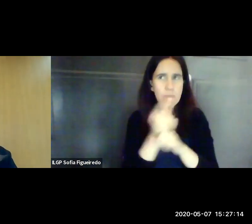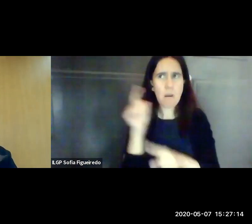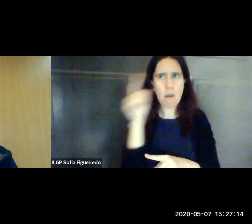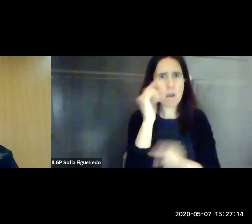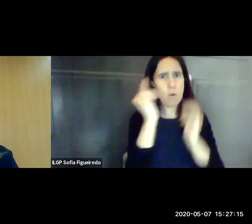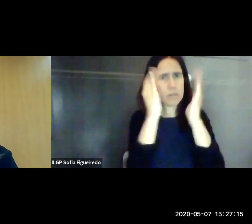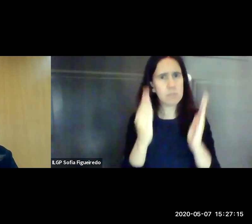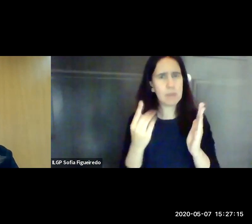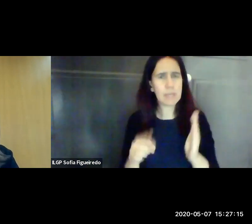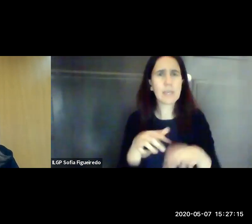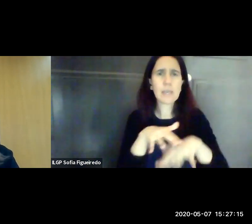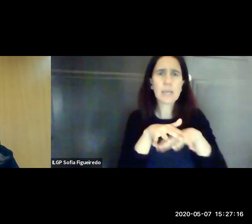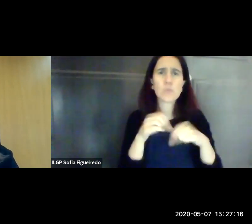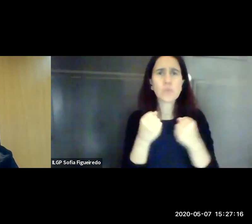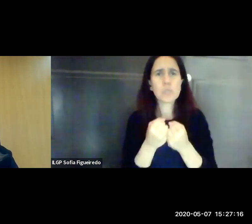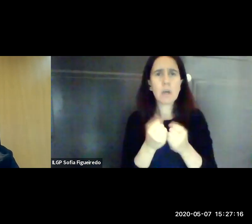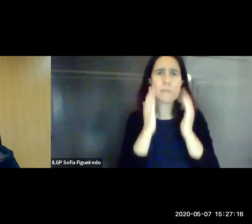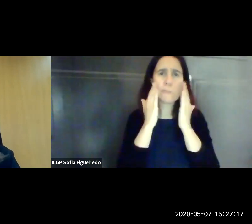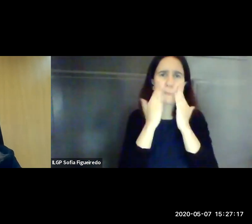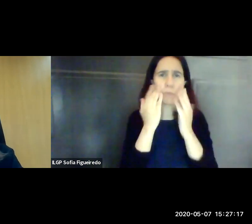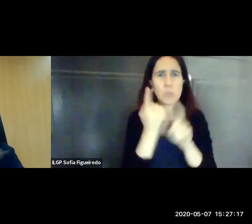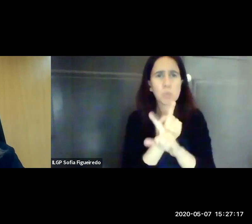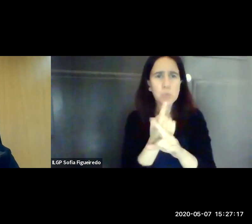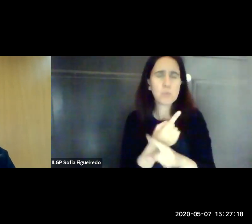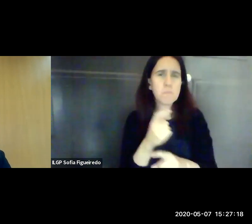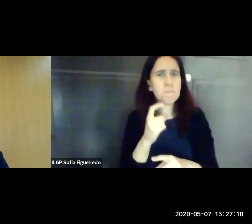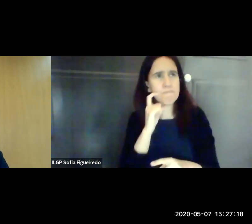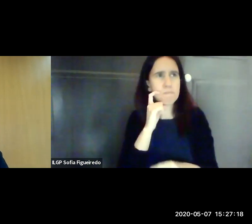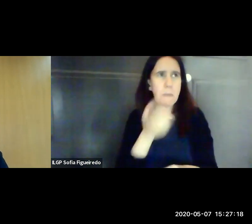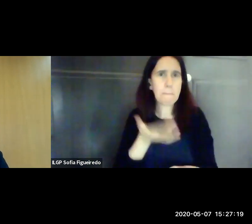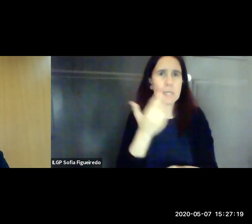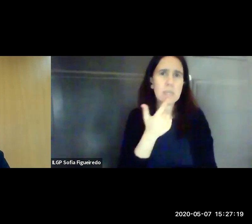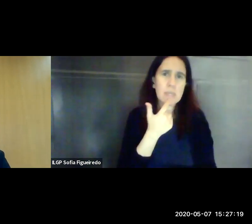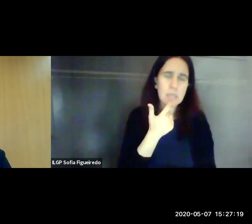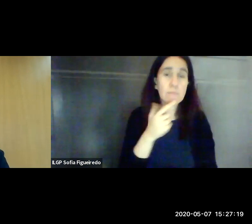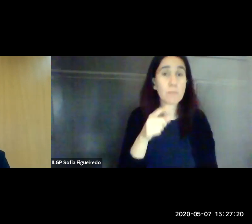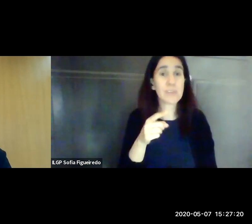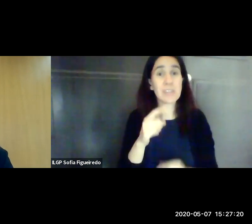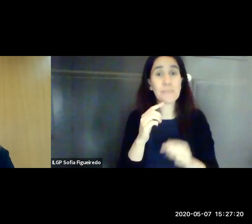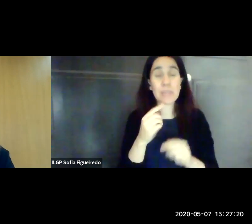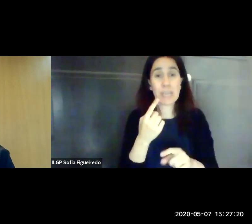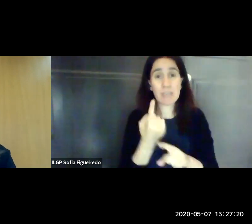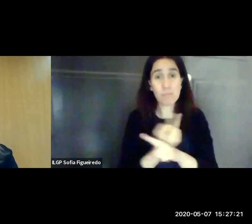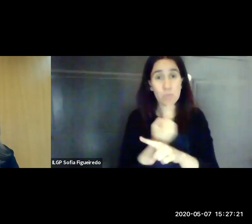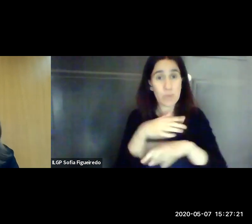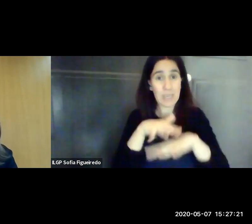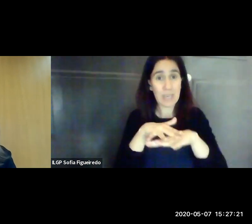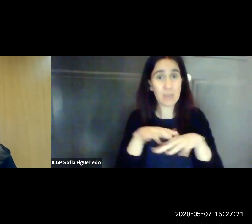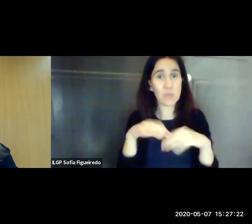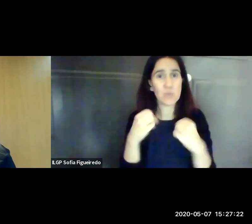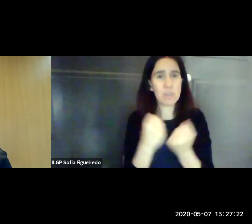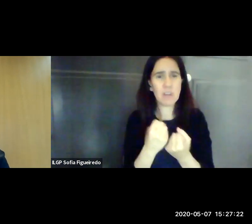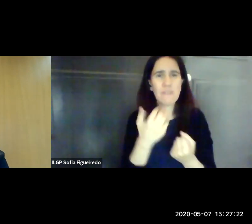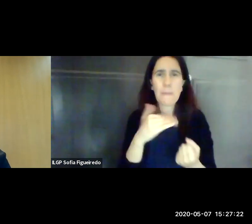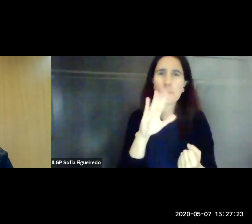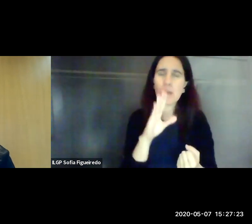sociais mais, enfim, robustas, mas as redes sociais aqui eu acho que até têm mais um papel